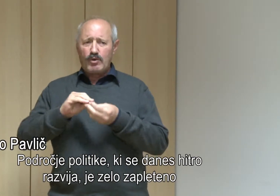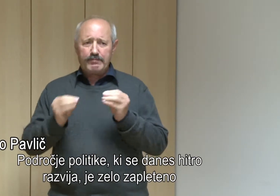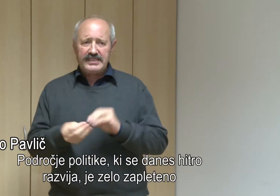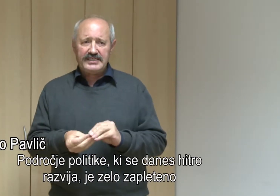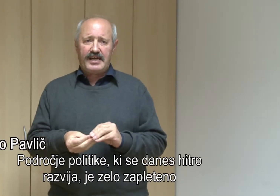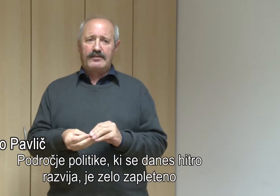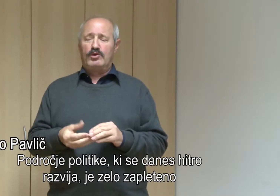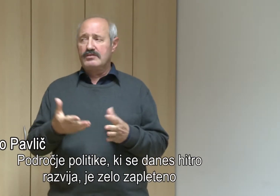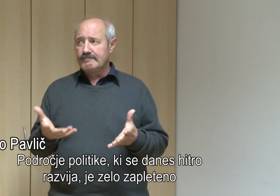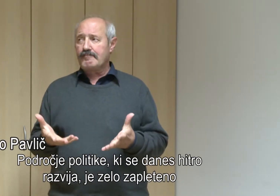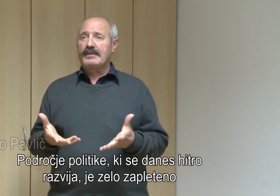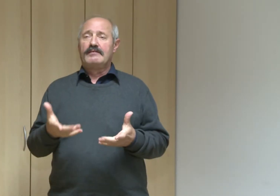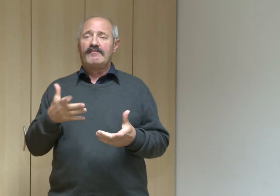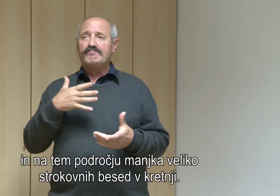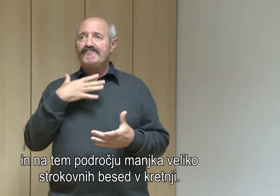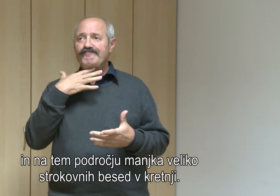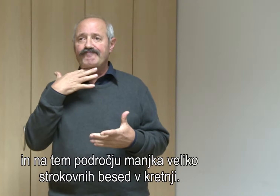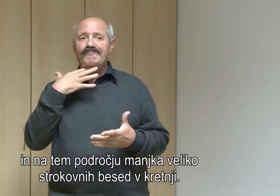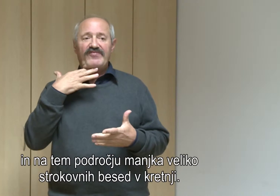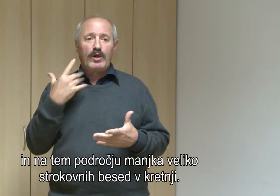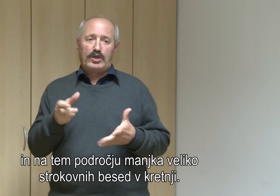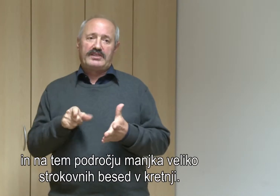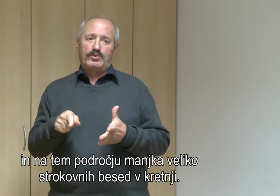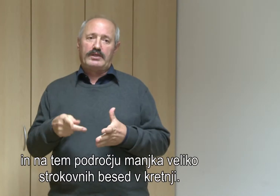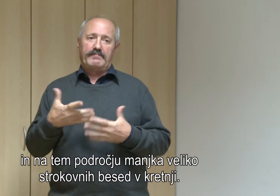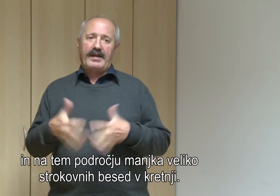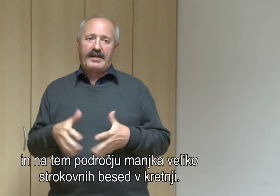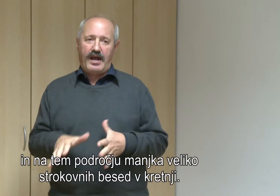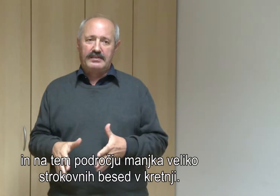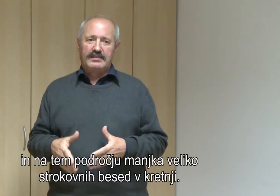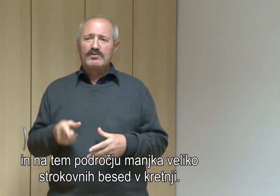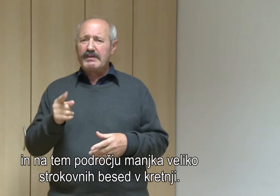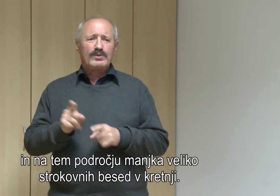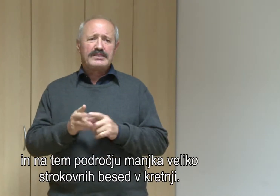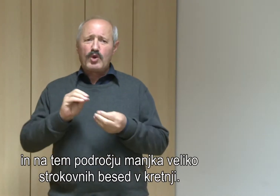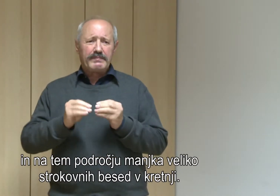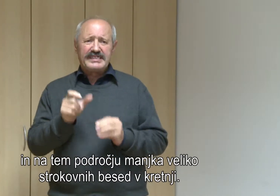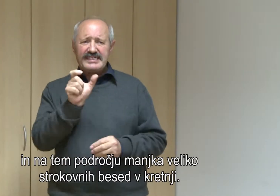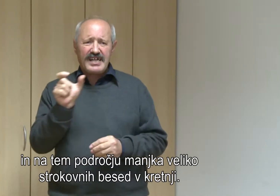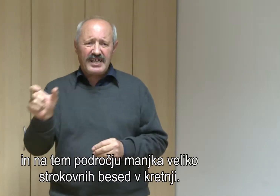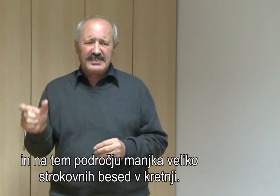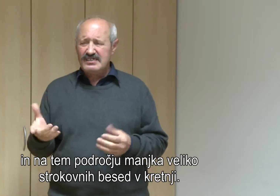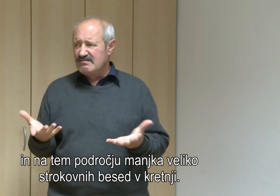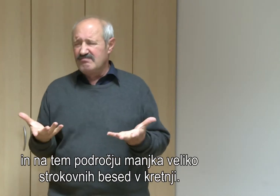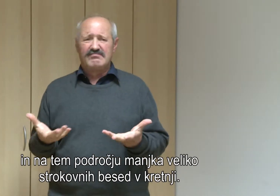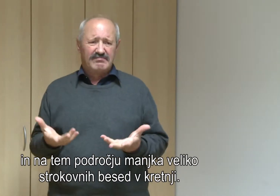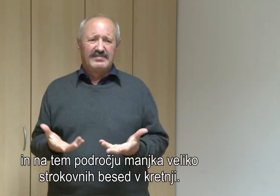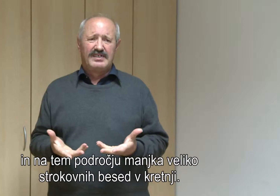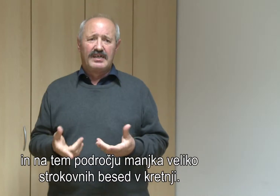Stalo je komplicirano, bilo je kot normalka, tako da so